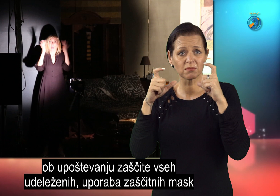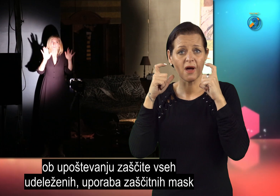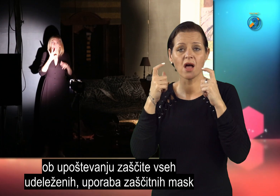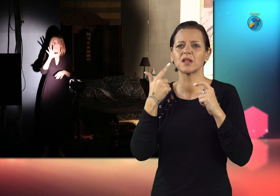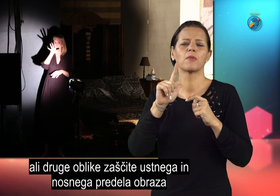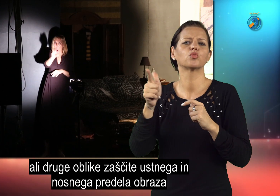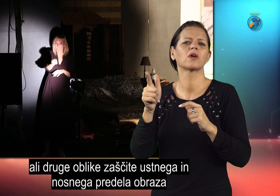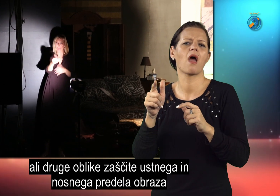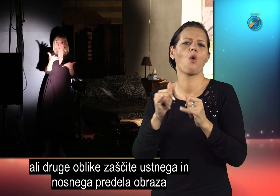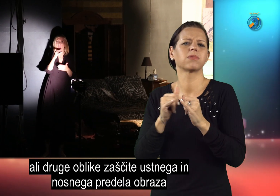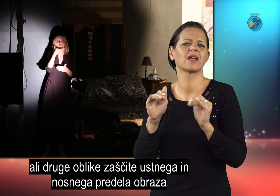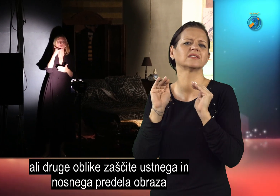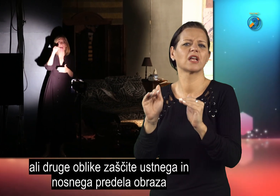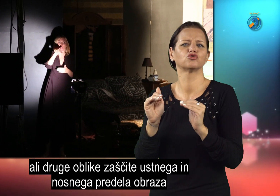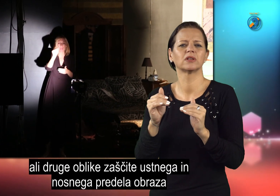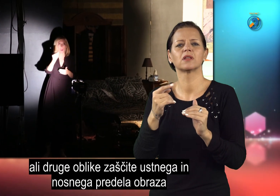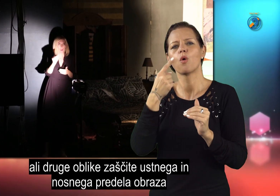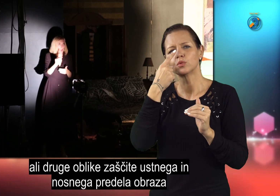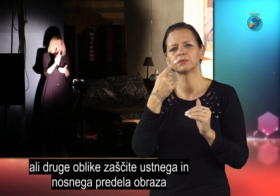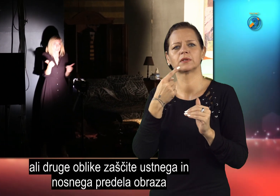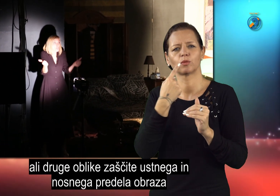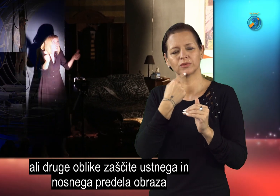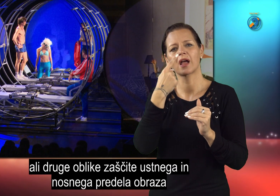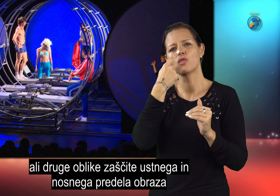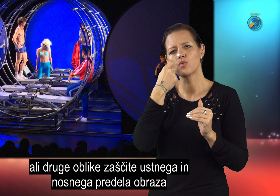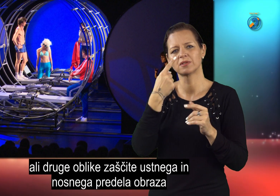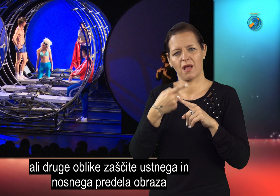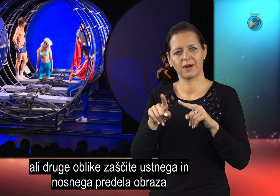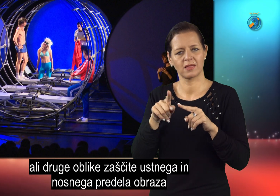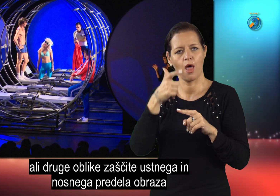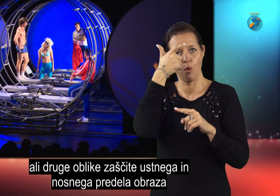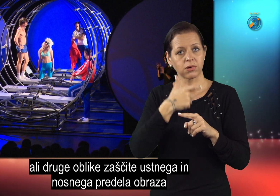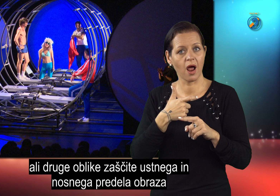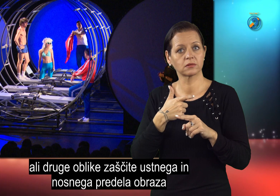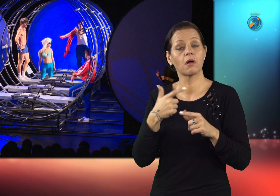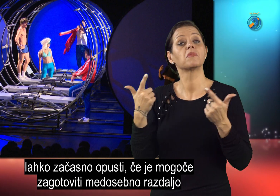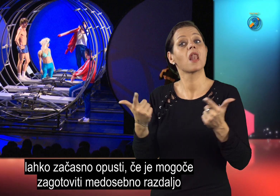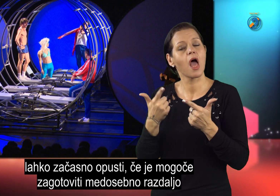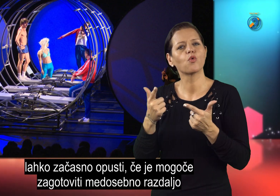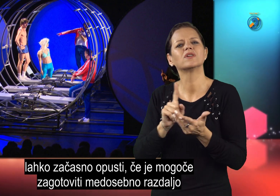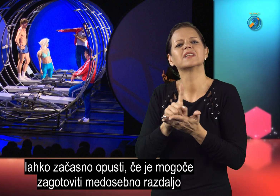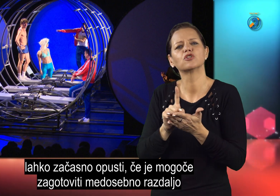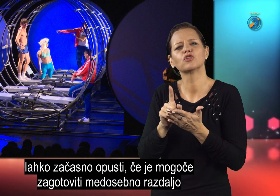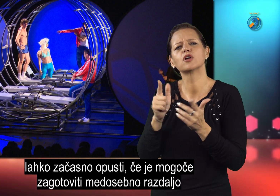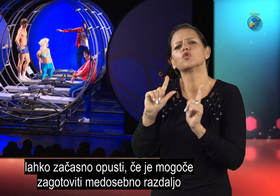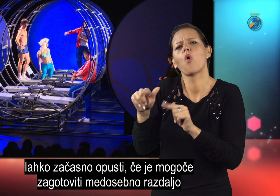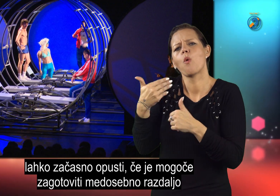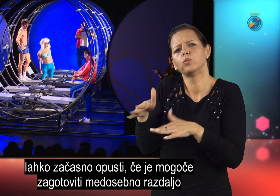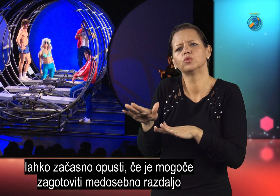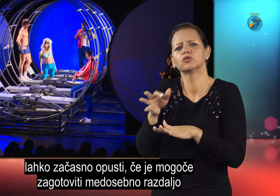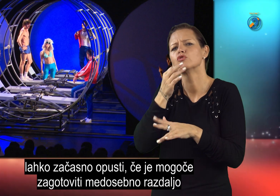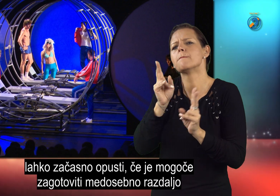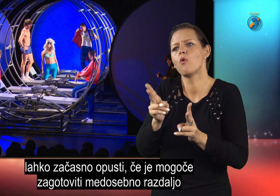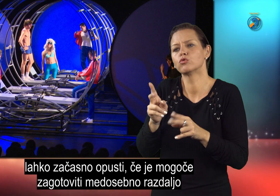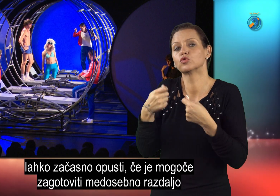ali druge oblike zaščite ustnega in nosnega predela obraza lahko začasno opusti, če je mogoče zagotoviti medsebojno